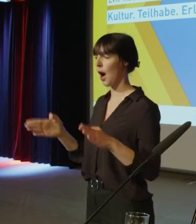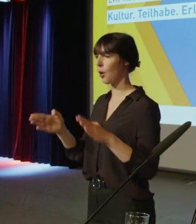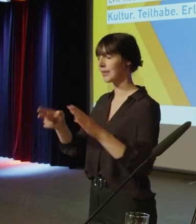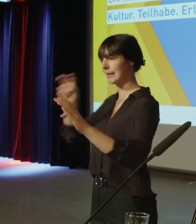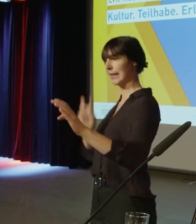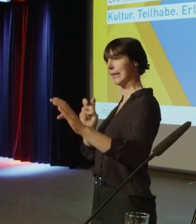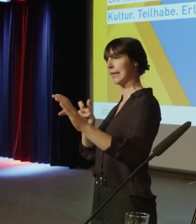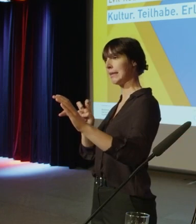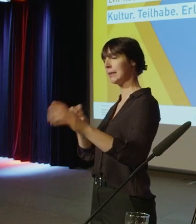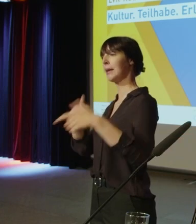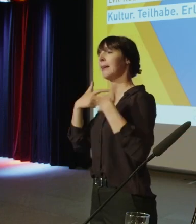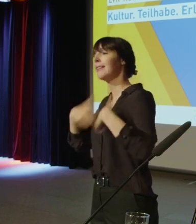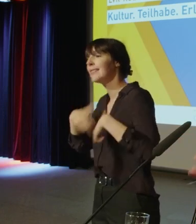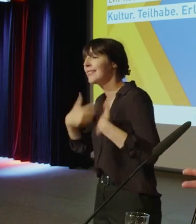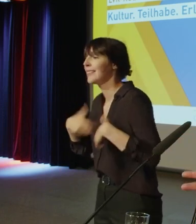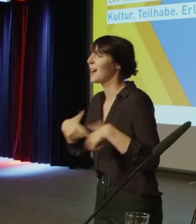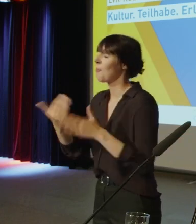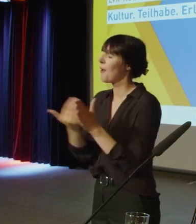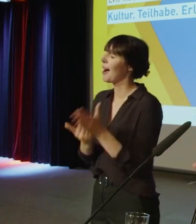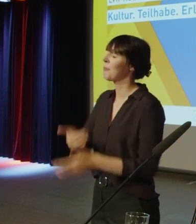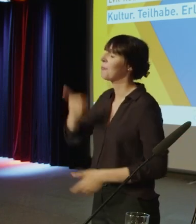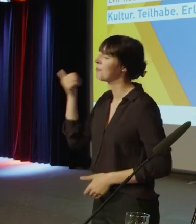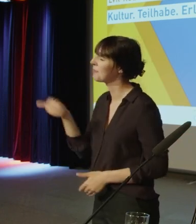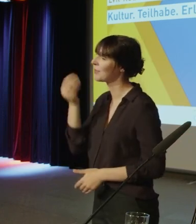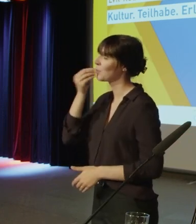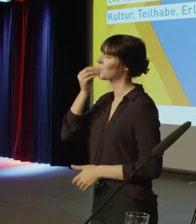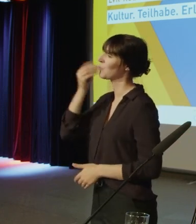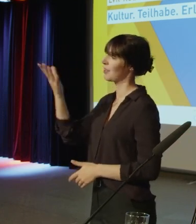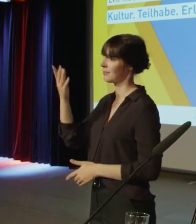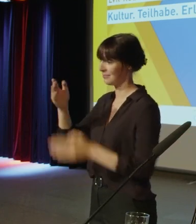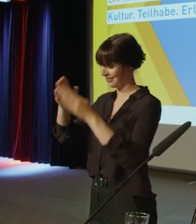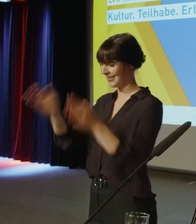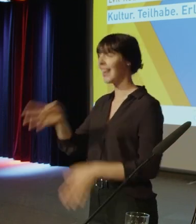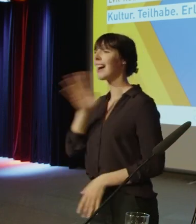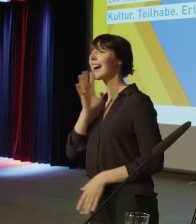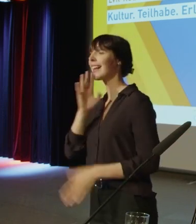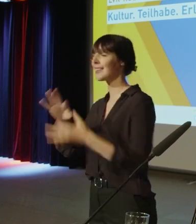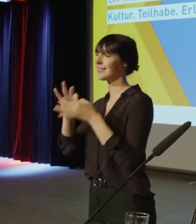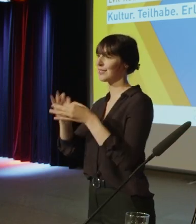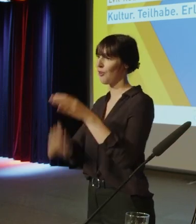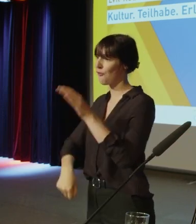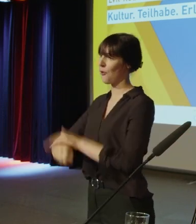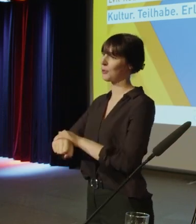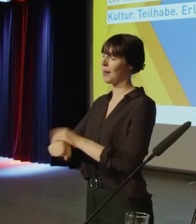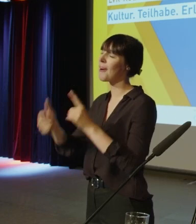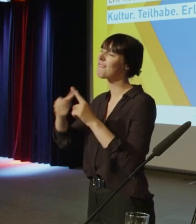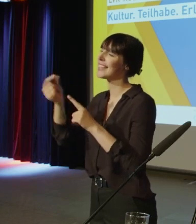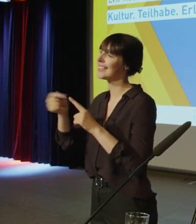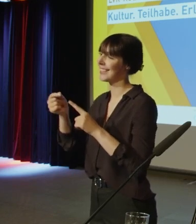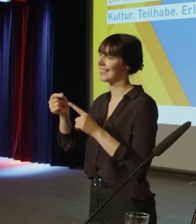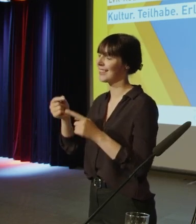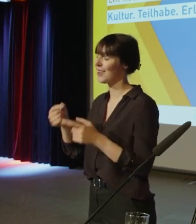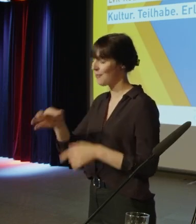uns wirklich totgelacht. Es war unheimlich gut gemacht. 90 Minuten, eine vollkommen skurrile Geschichte über Fußball. Ich habe an diesem Abend ungelogen,